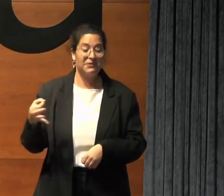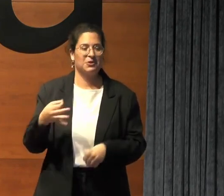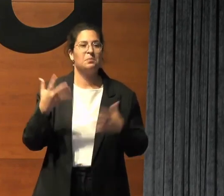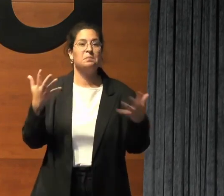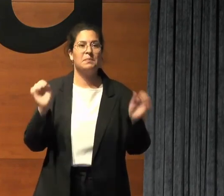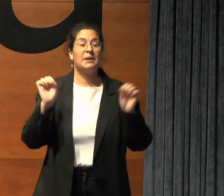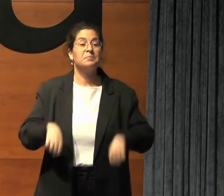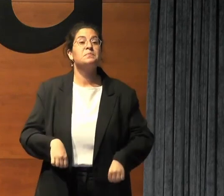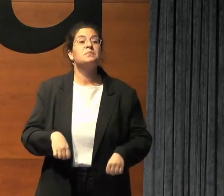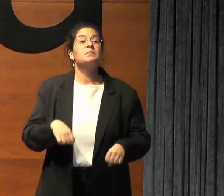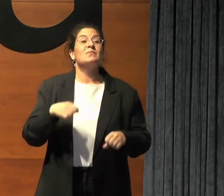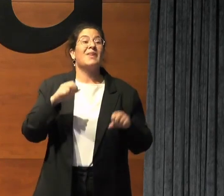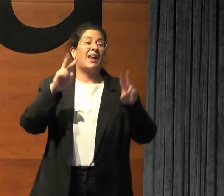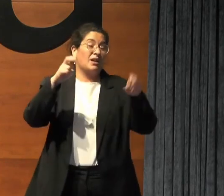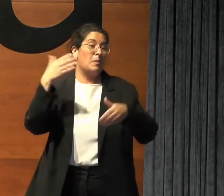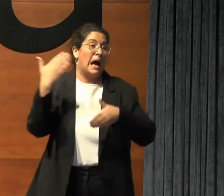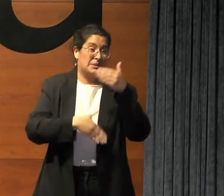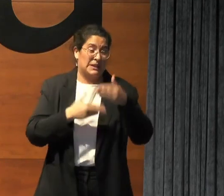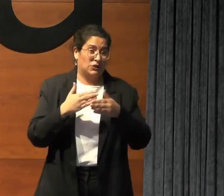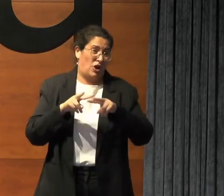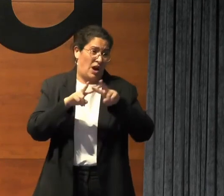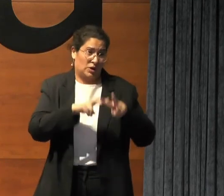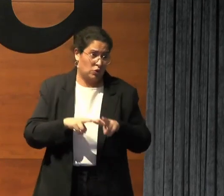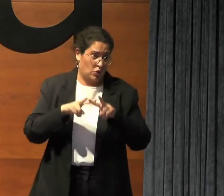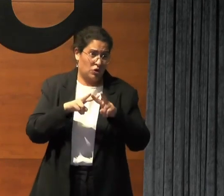¿Sigue? Vale.